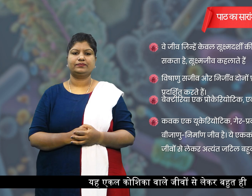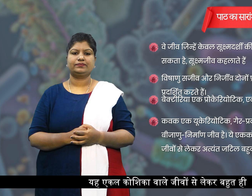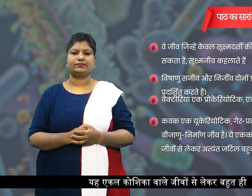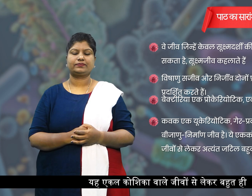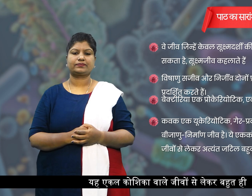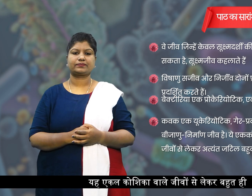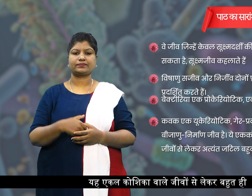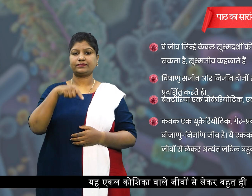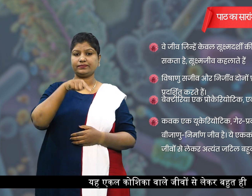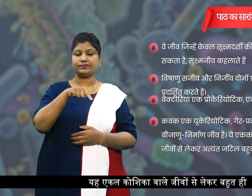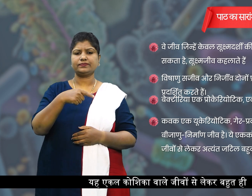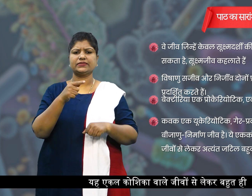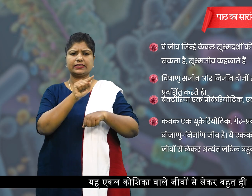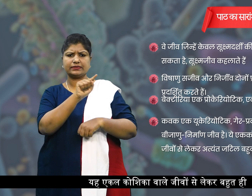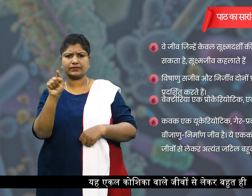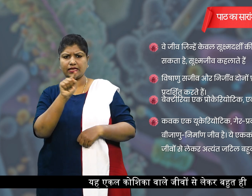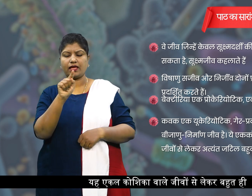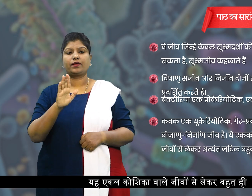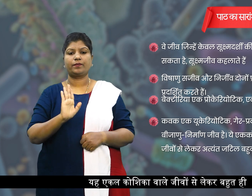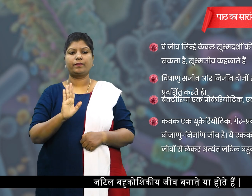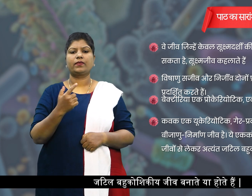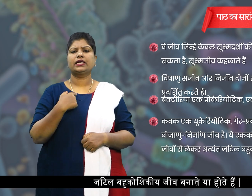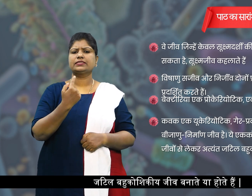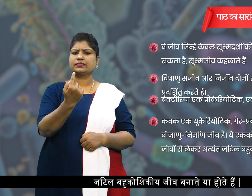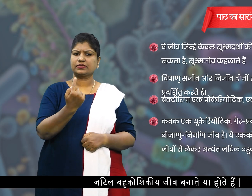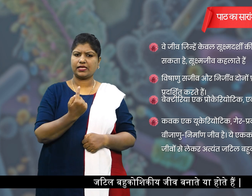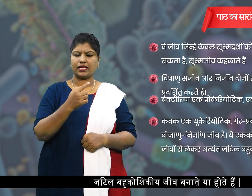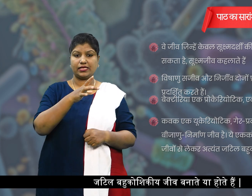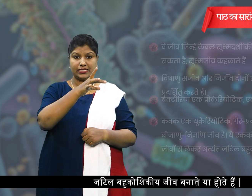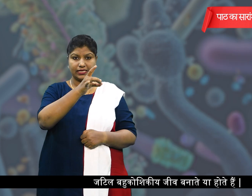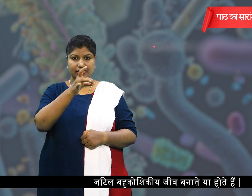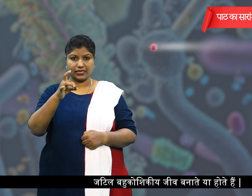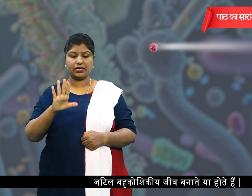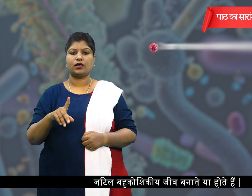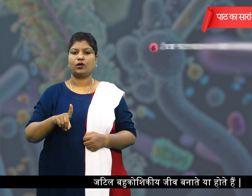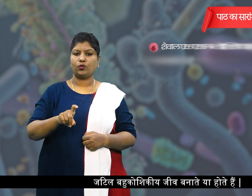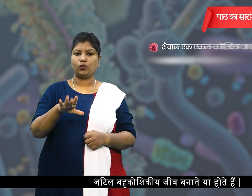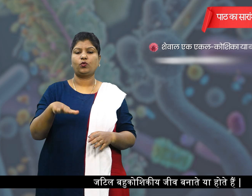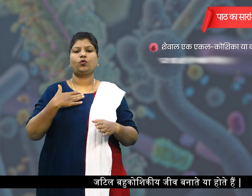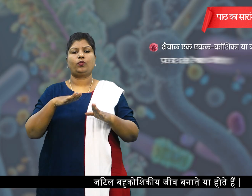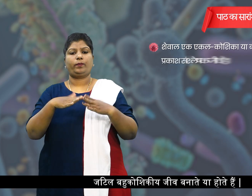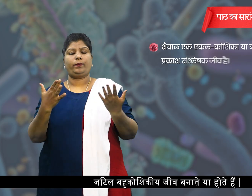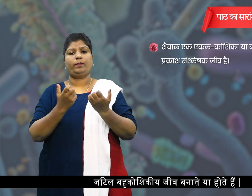यह एकल कोशिका वाले जीवों से लेकर बहुत ही जटिल बहुकोशिकीय जीव बनाते हैं।